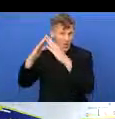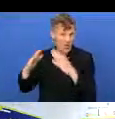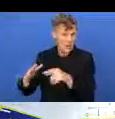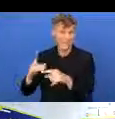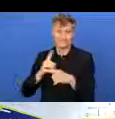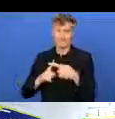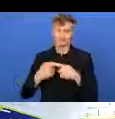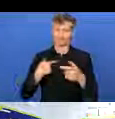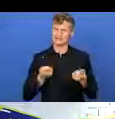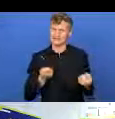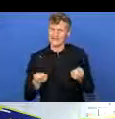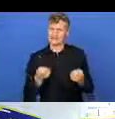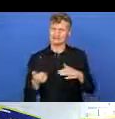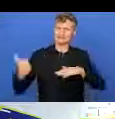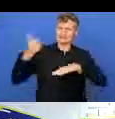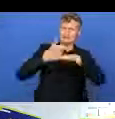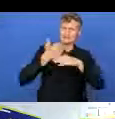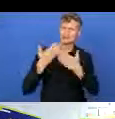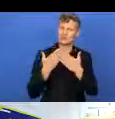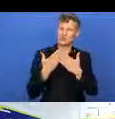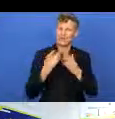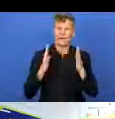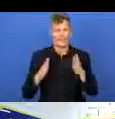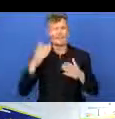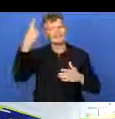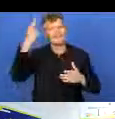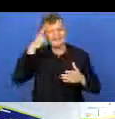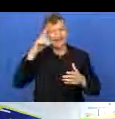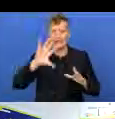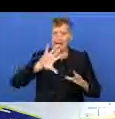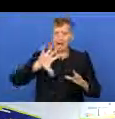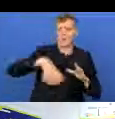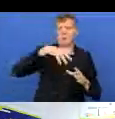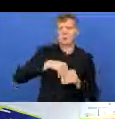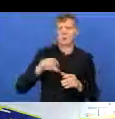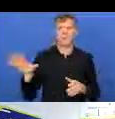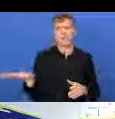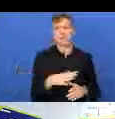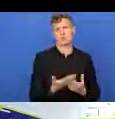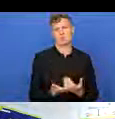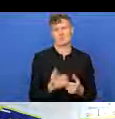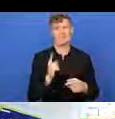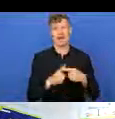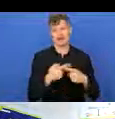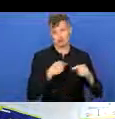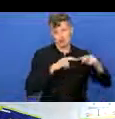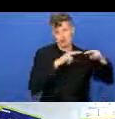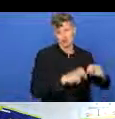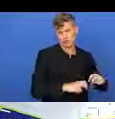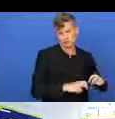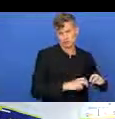Finalement, la recherche doit accompagner ces actions en intensifiant les activités permettant d'évaluer l'état de